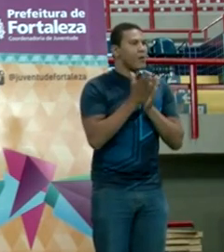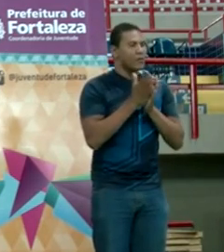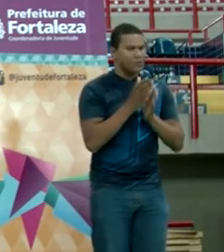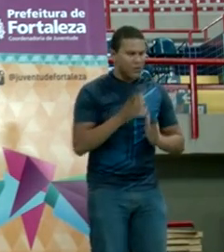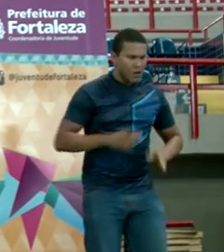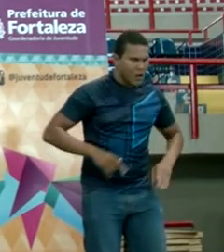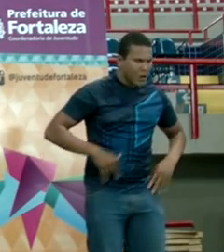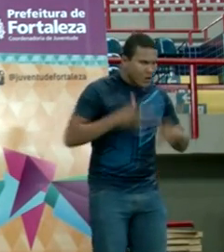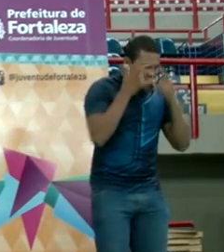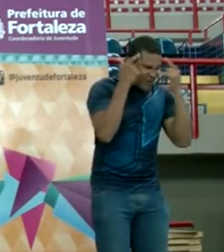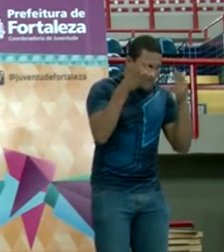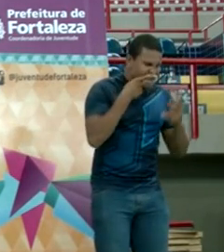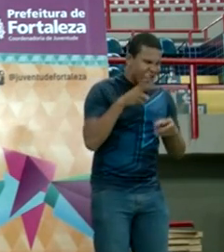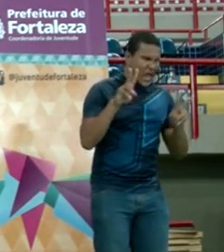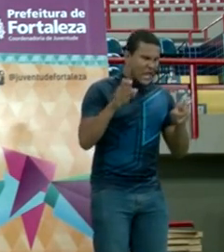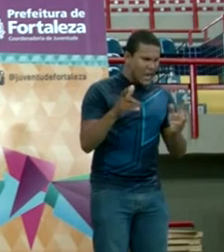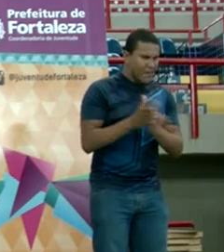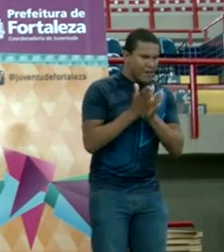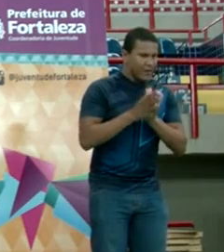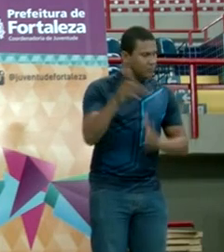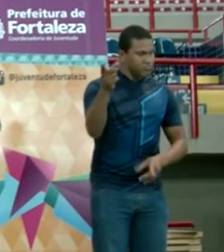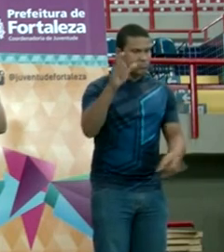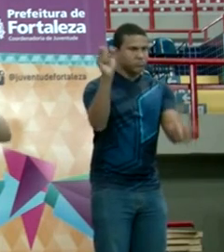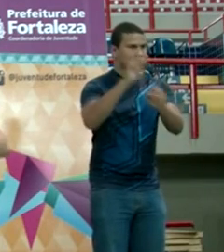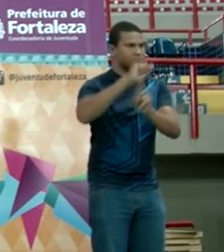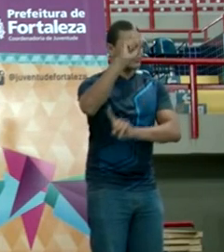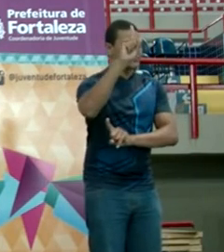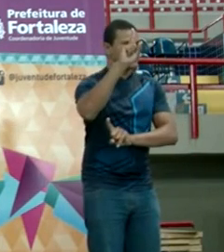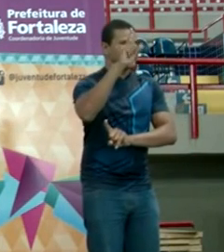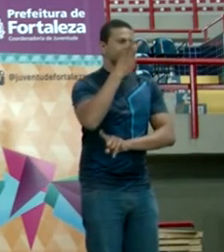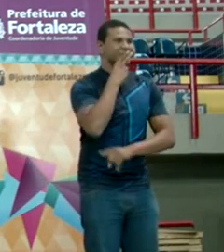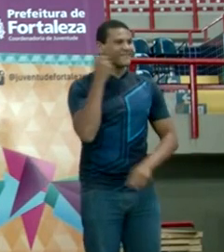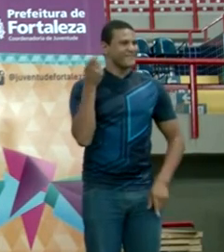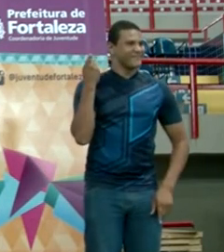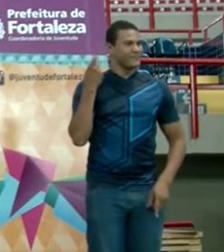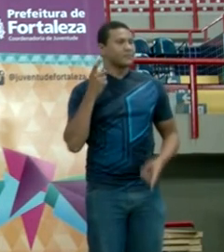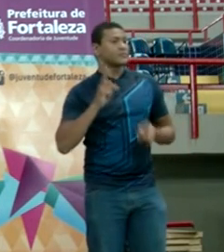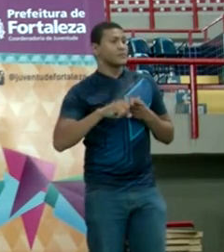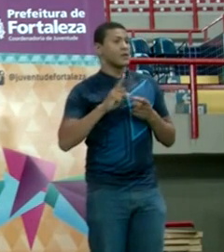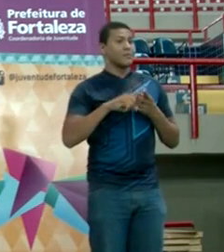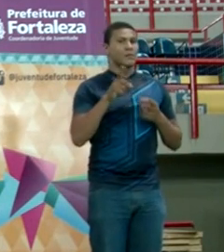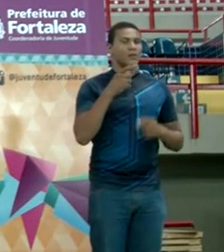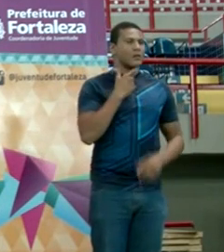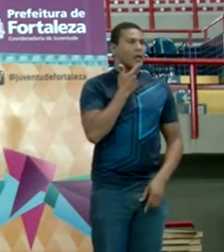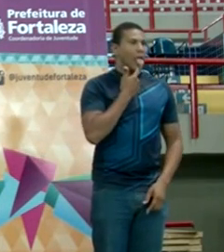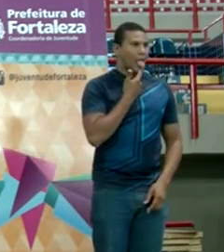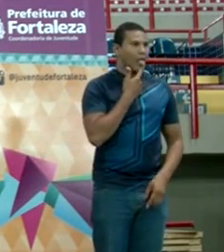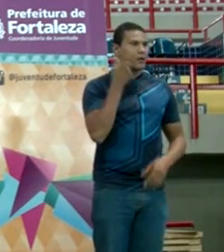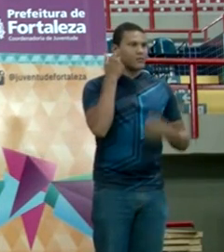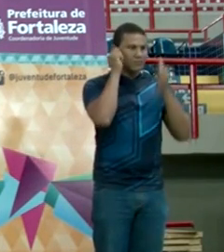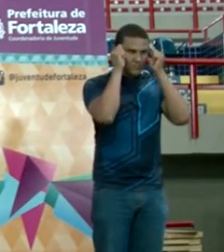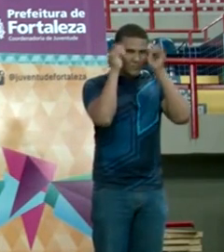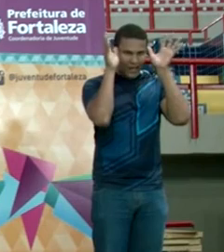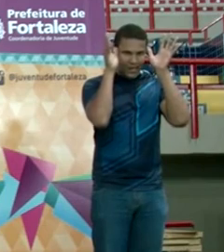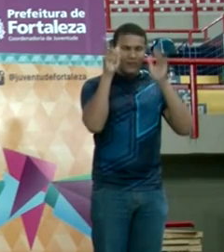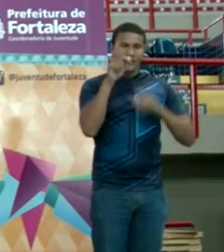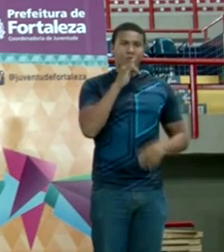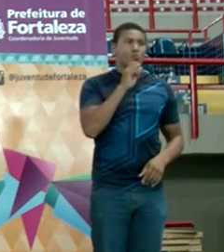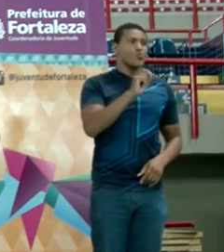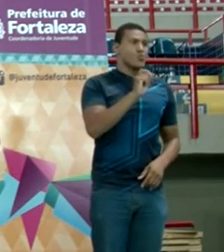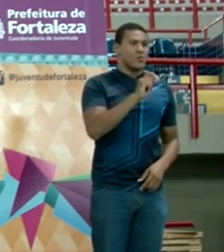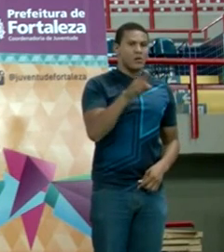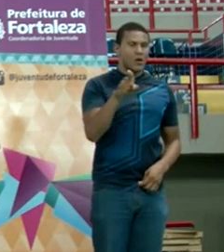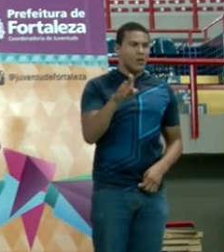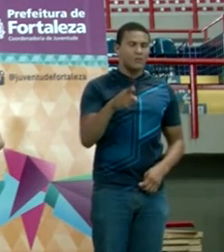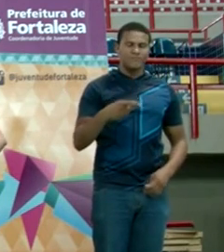não pode existir essa imagem. E nos filmes, na expulsão do Einstein, o